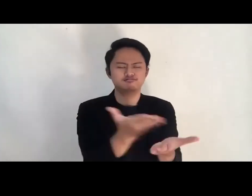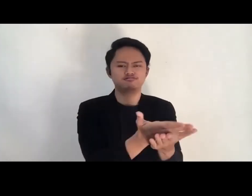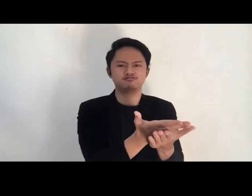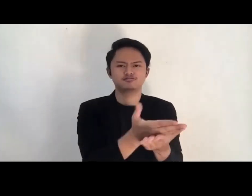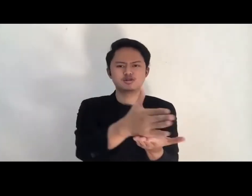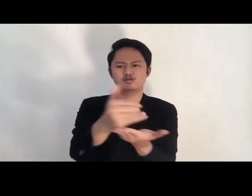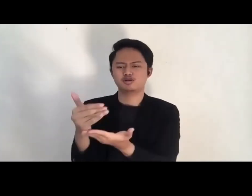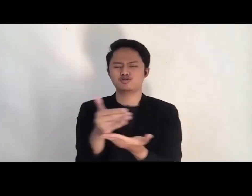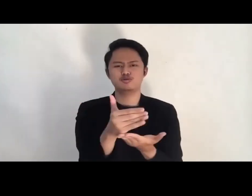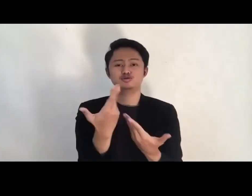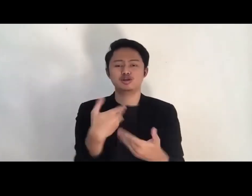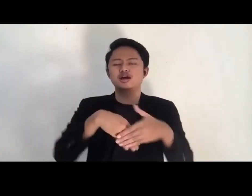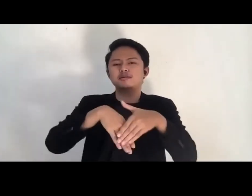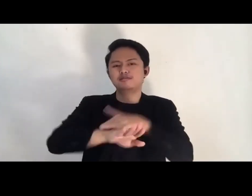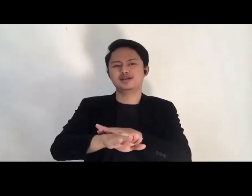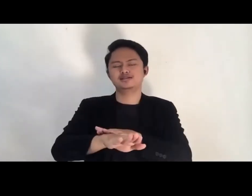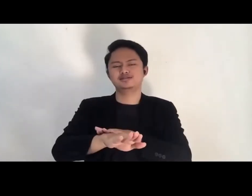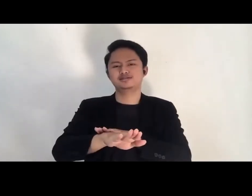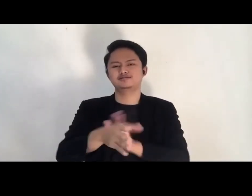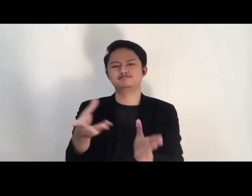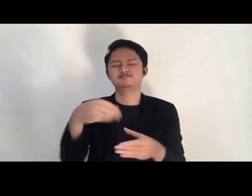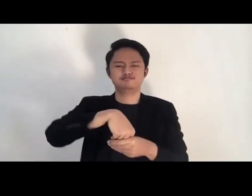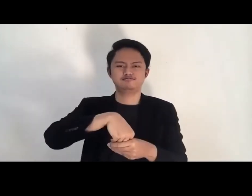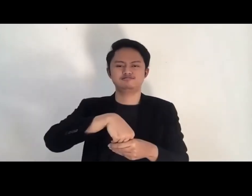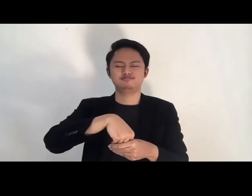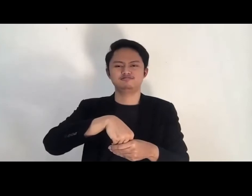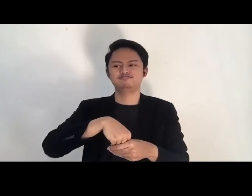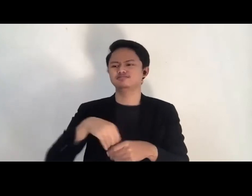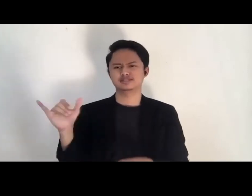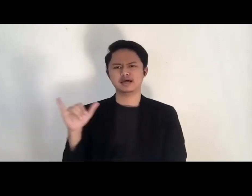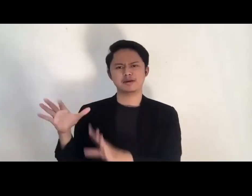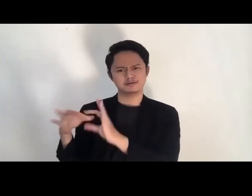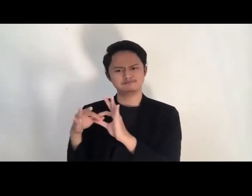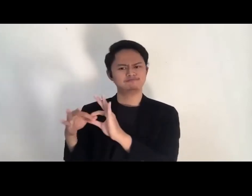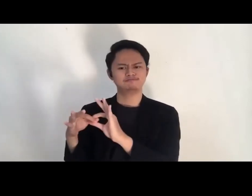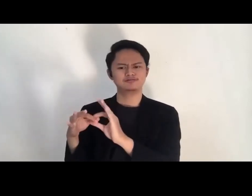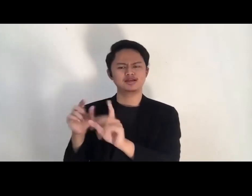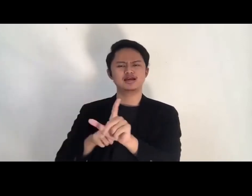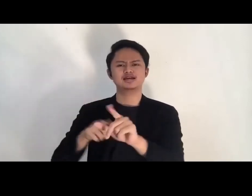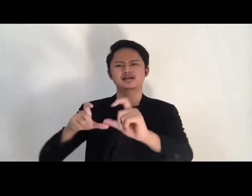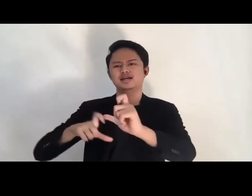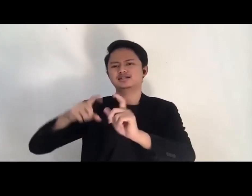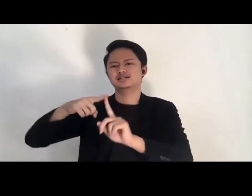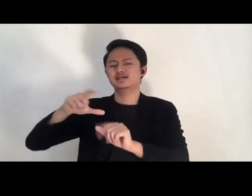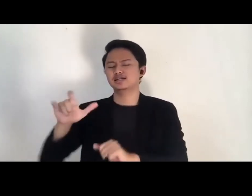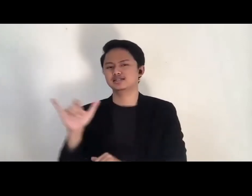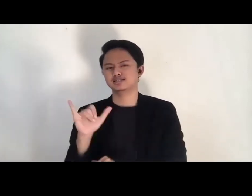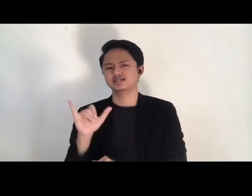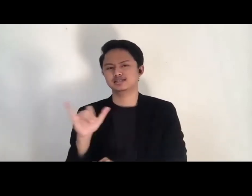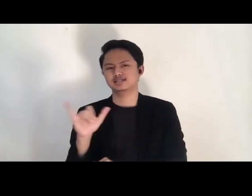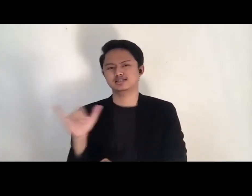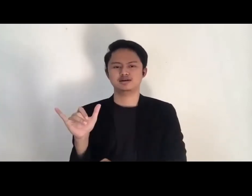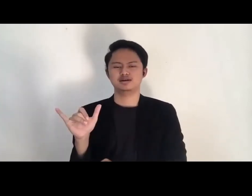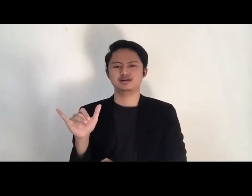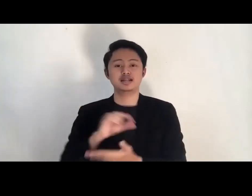dicetak dengan baik, dan ini juga dilakukan oleh mitra kami Yayasan Sayangi Tunas Cilik, dalam hal ini Save the